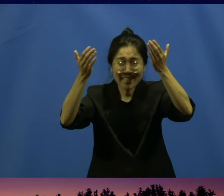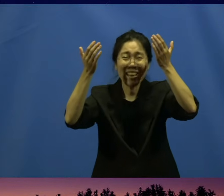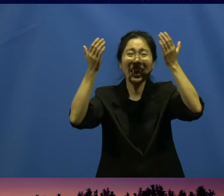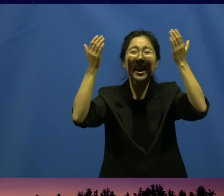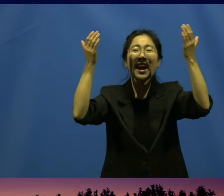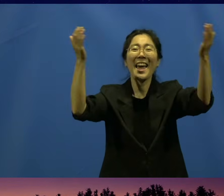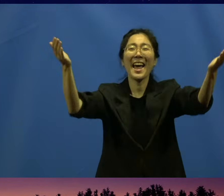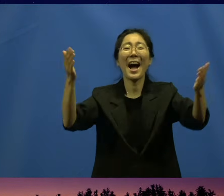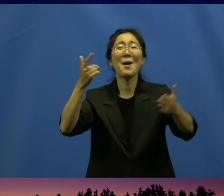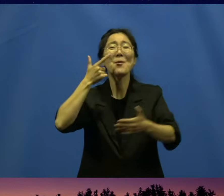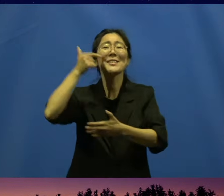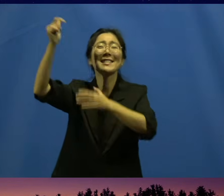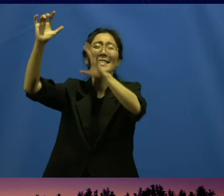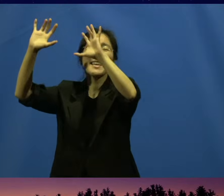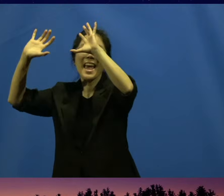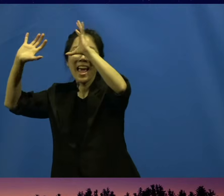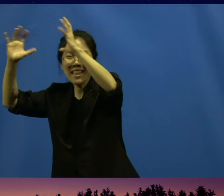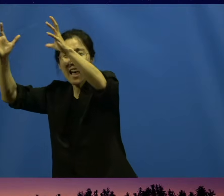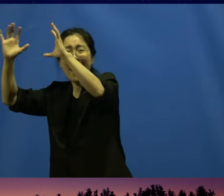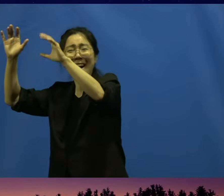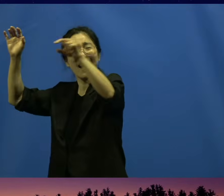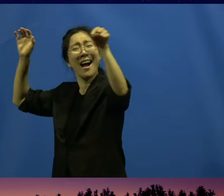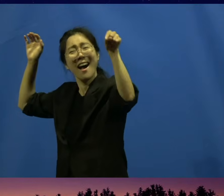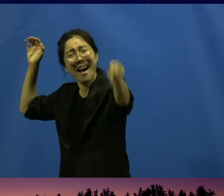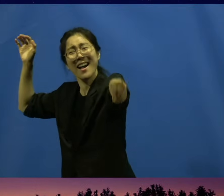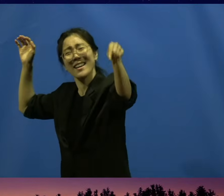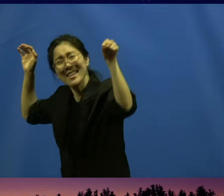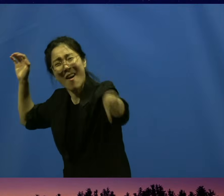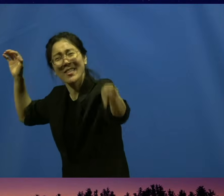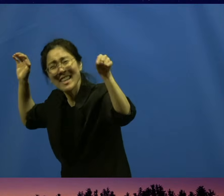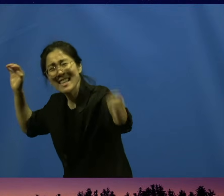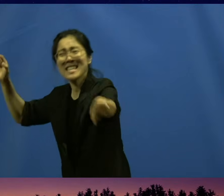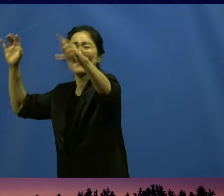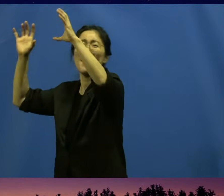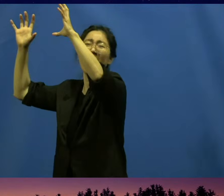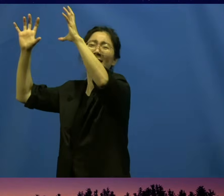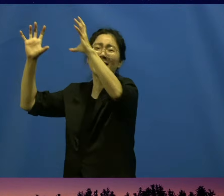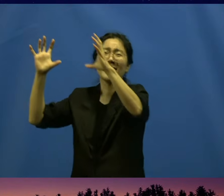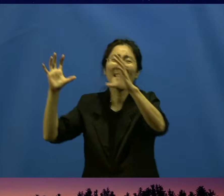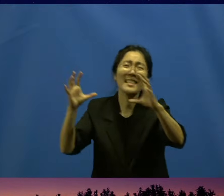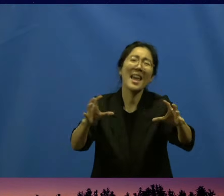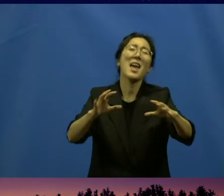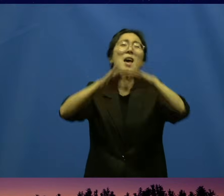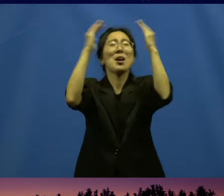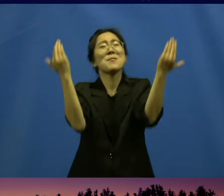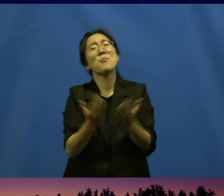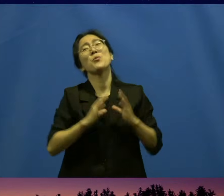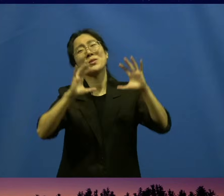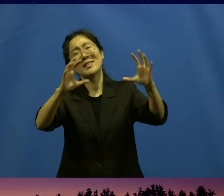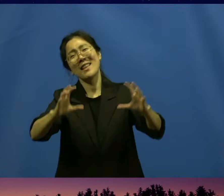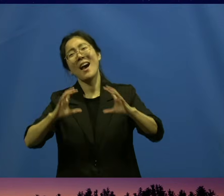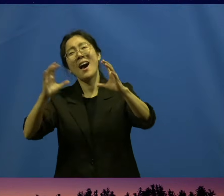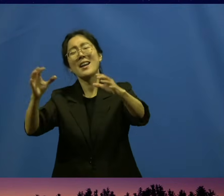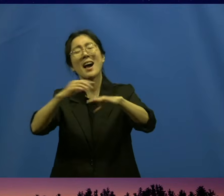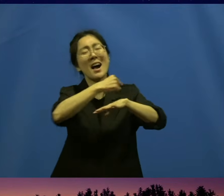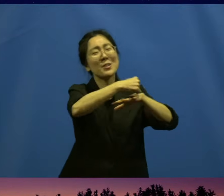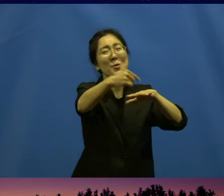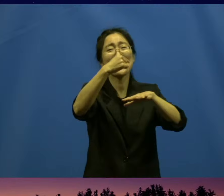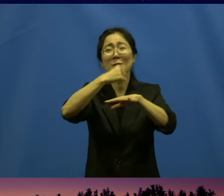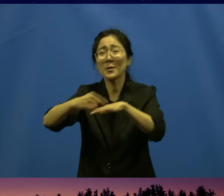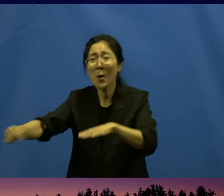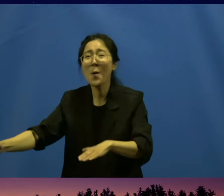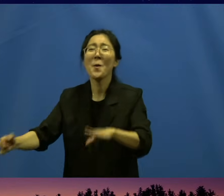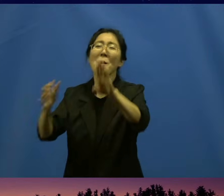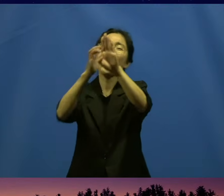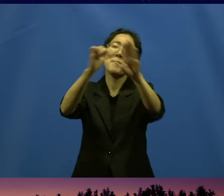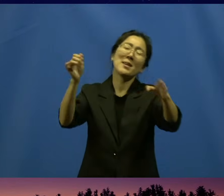때 아버지의 나라 여기 임하시네. 모든 나라